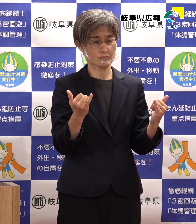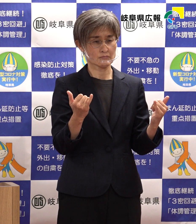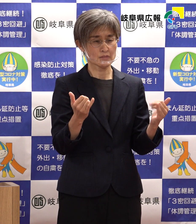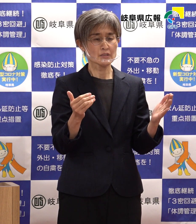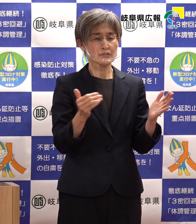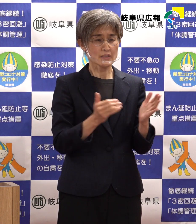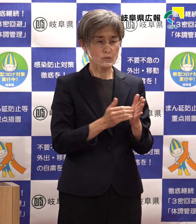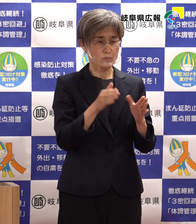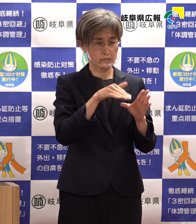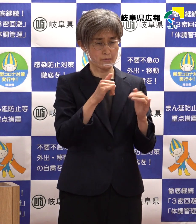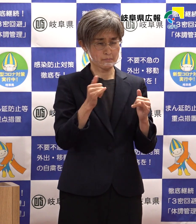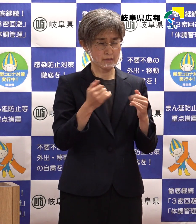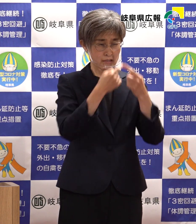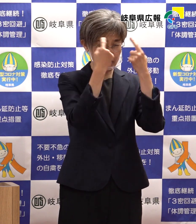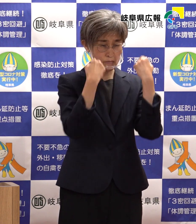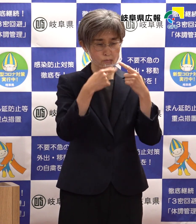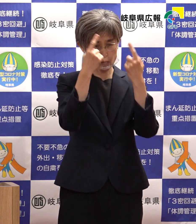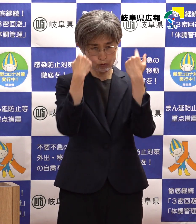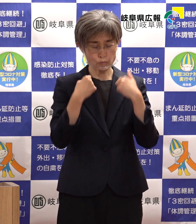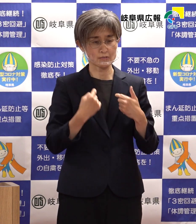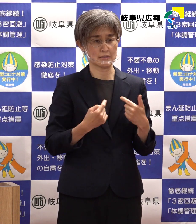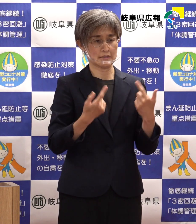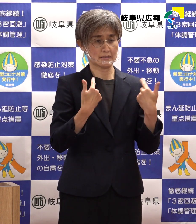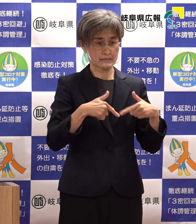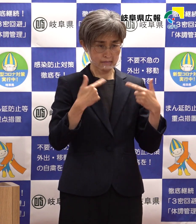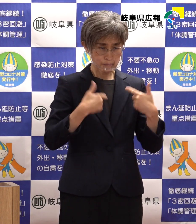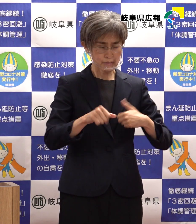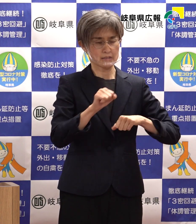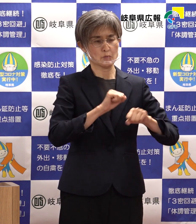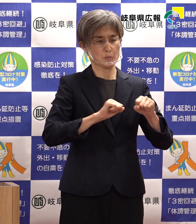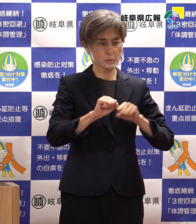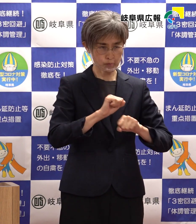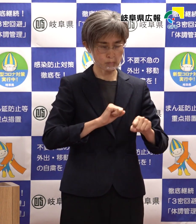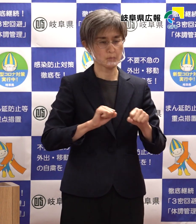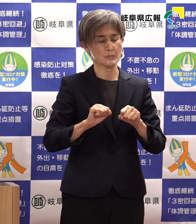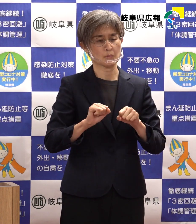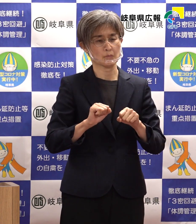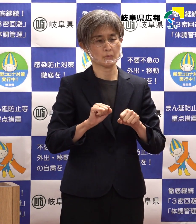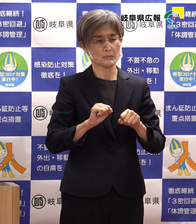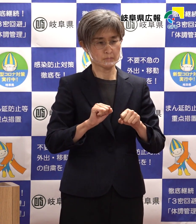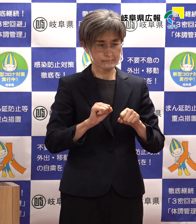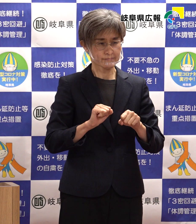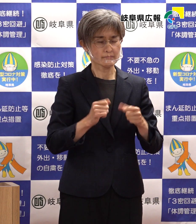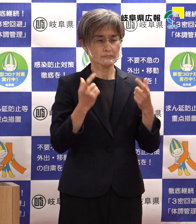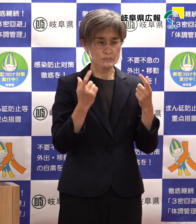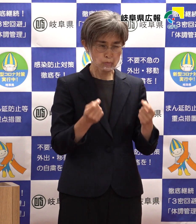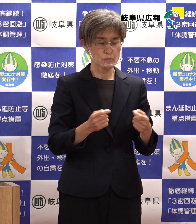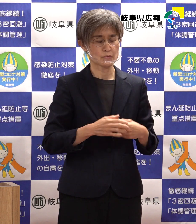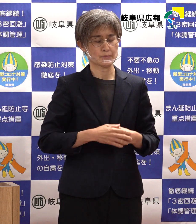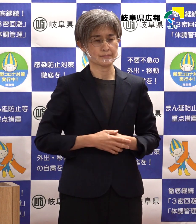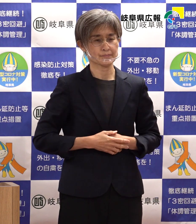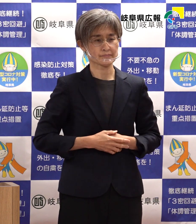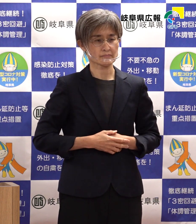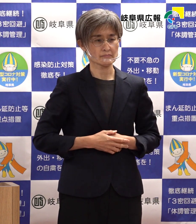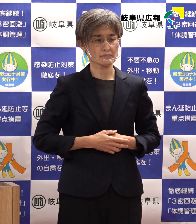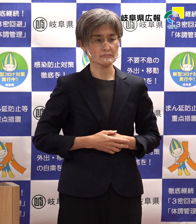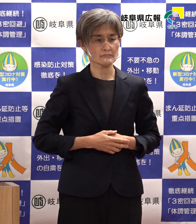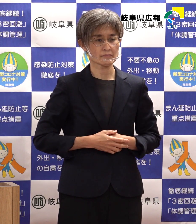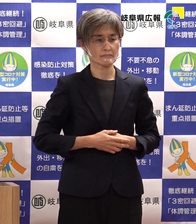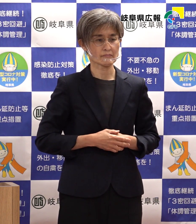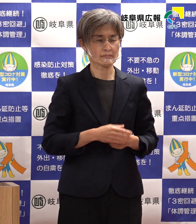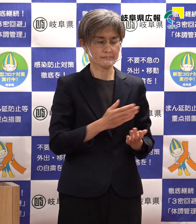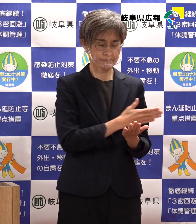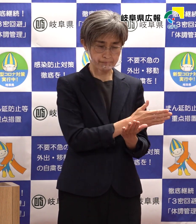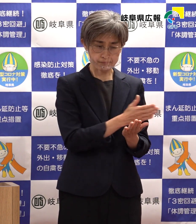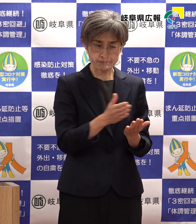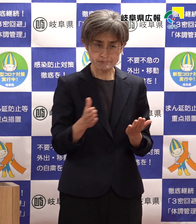県民お一人お一人の日々の行動、活動、そういったところに至るまでですね、あらゆる地域、あ